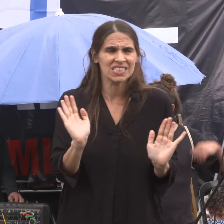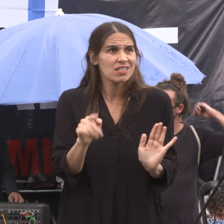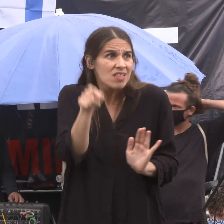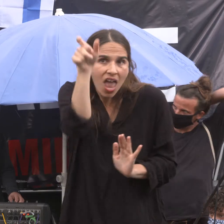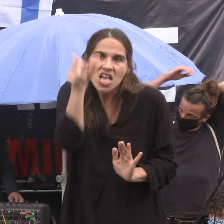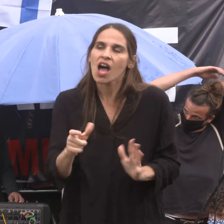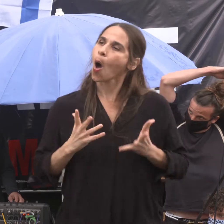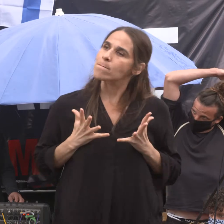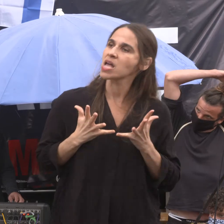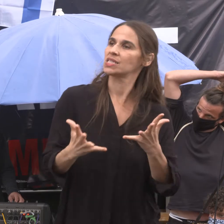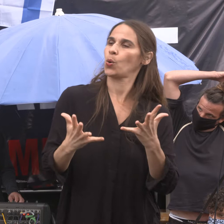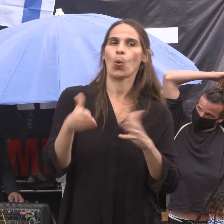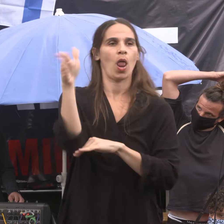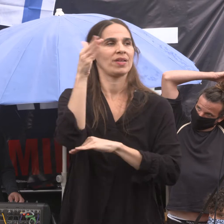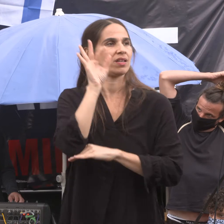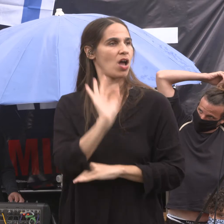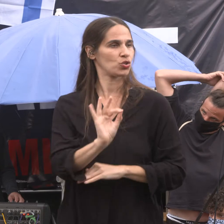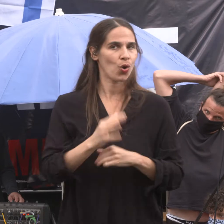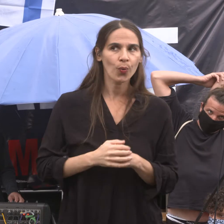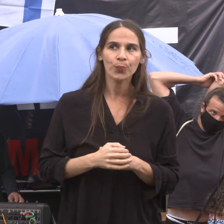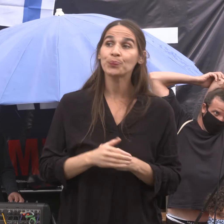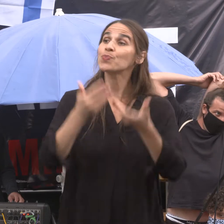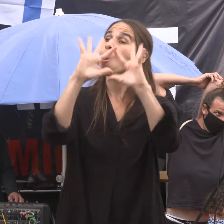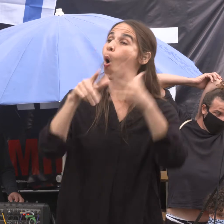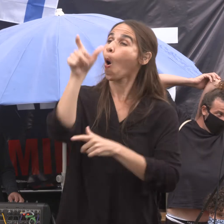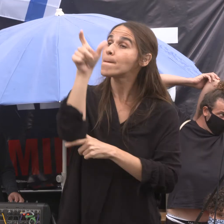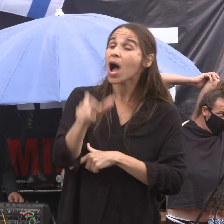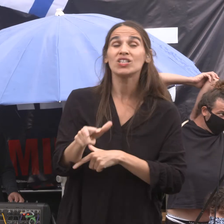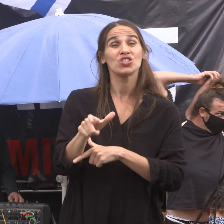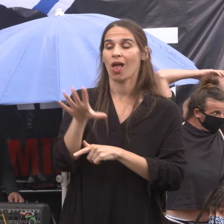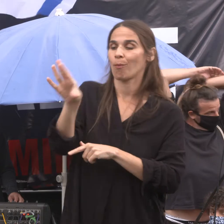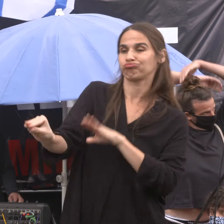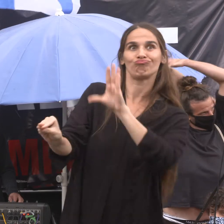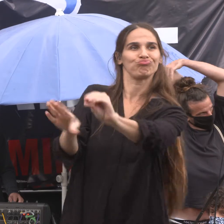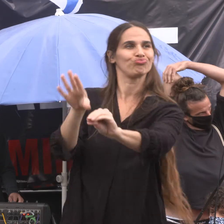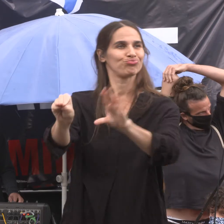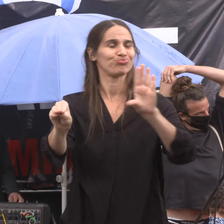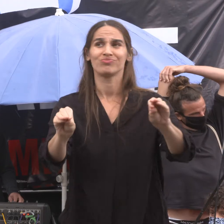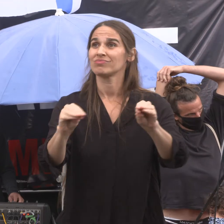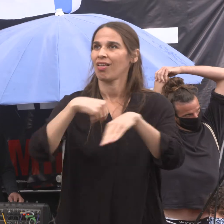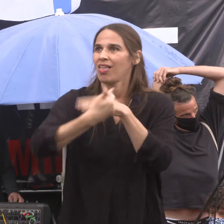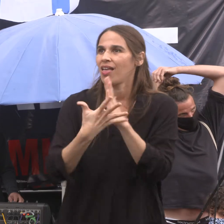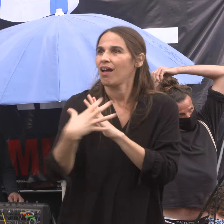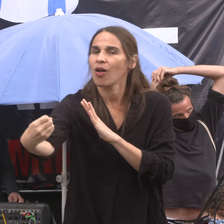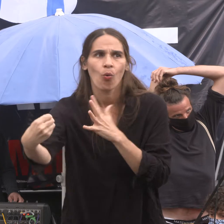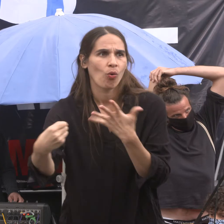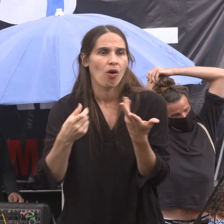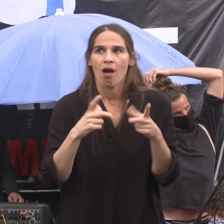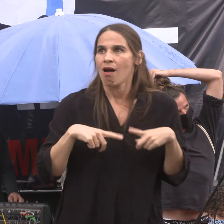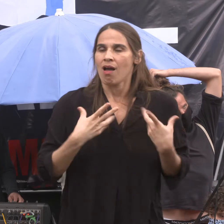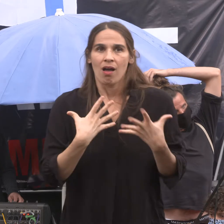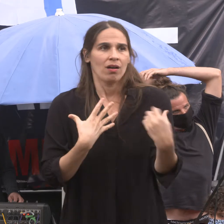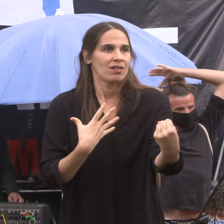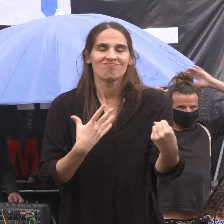אזרח מסור למדינתו. אומן שהדמימו לו את הכל, לקחו ממנו את פת הלחם ואת הרוח החיה,